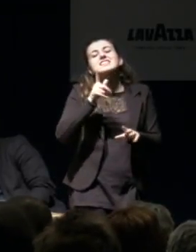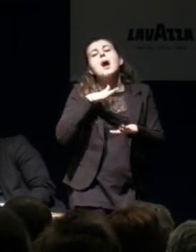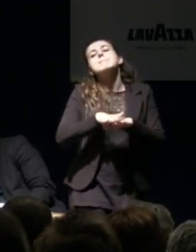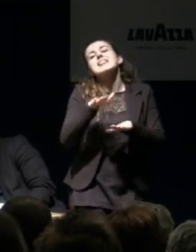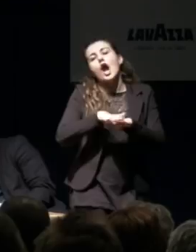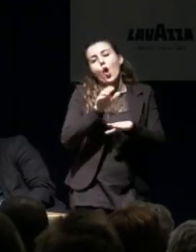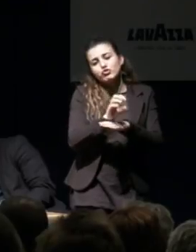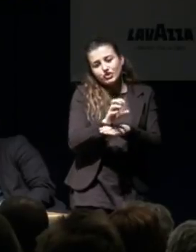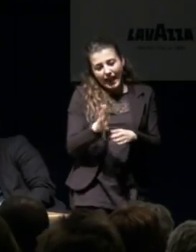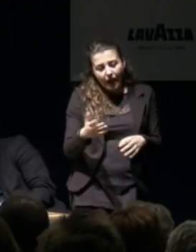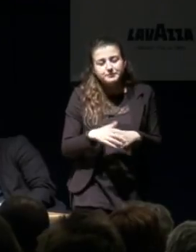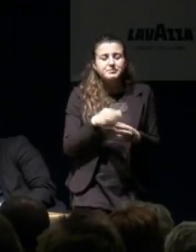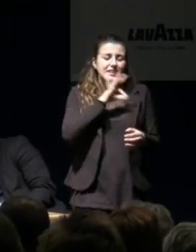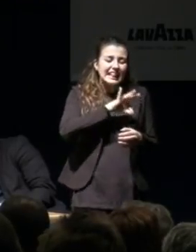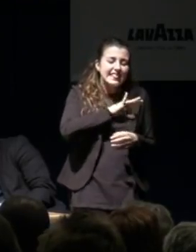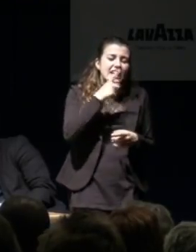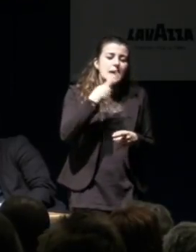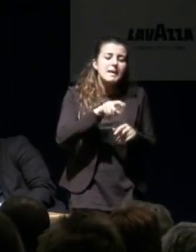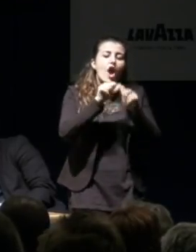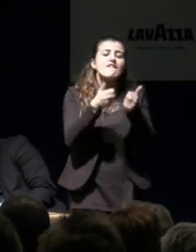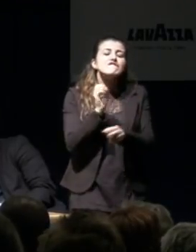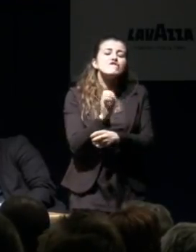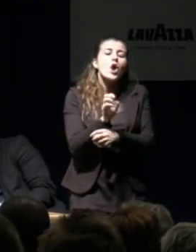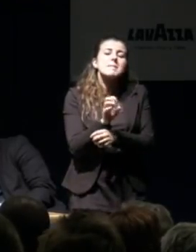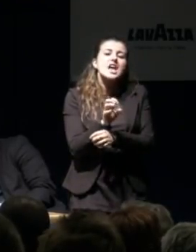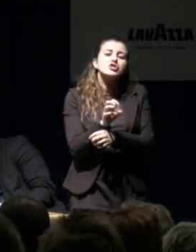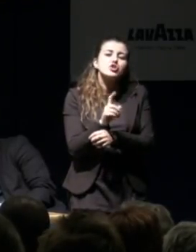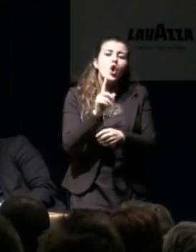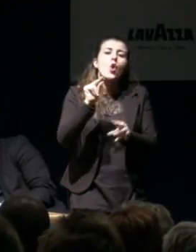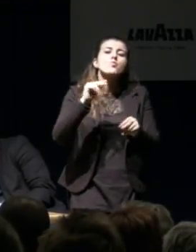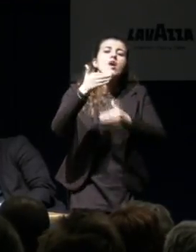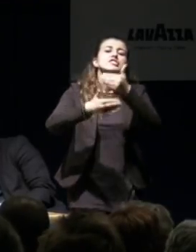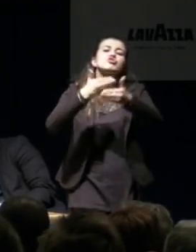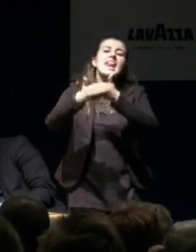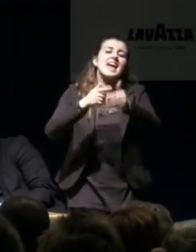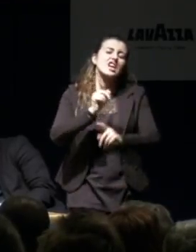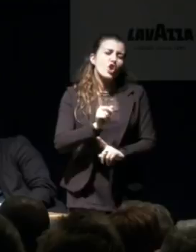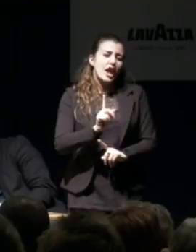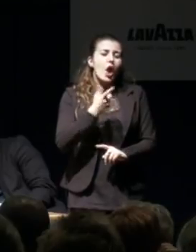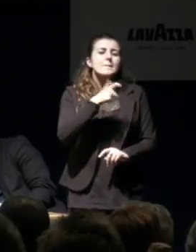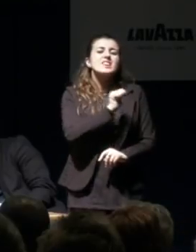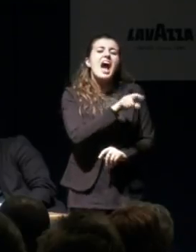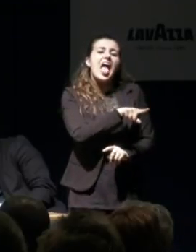così l'interesse per la formazione delle nuove generazioni lui insomma tratta va meglio con i